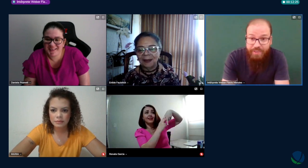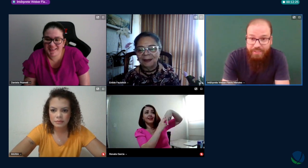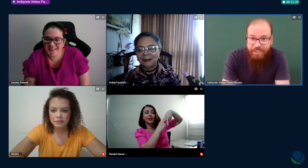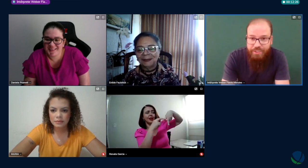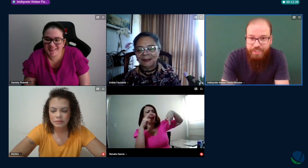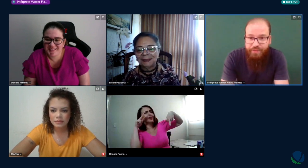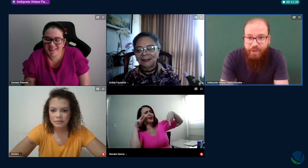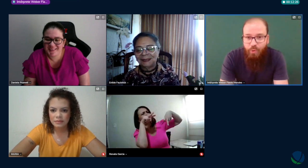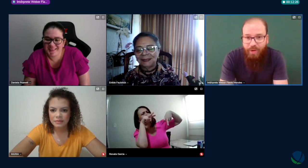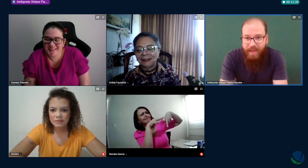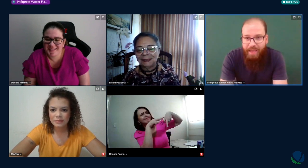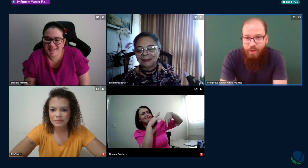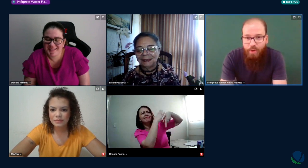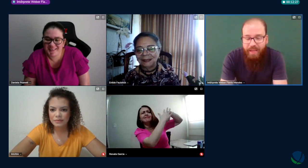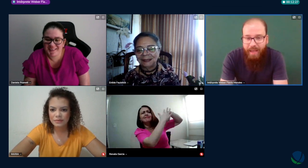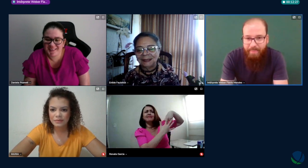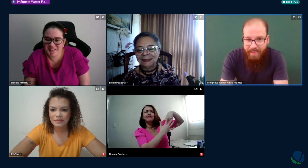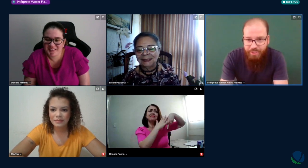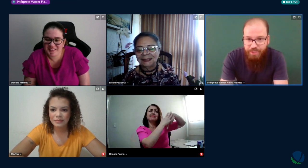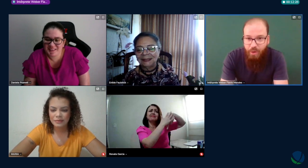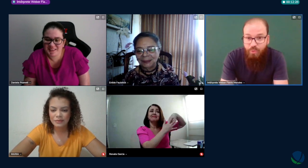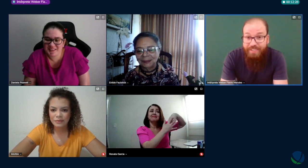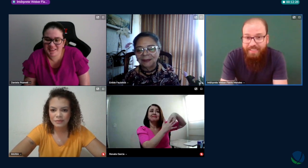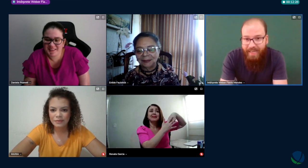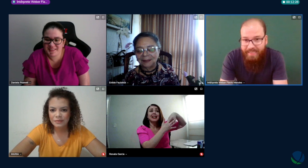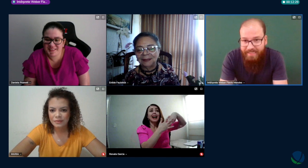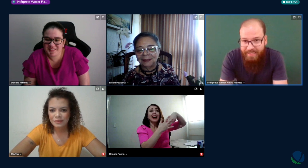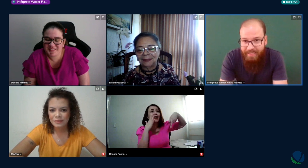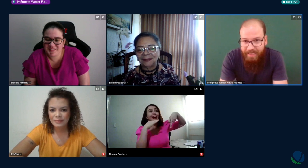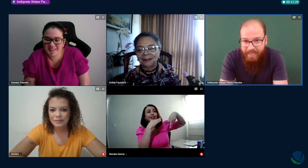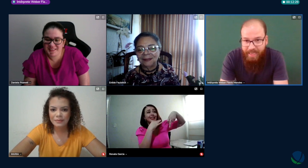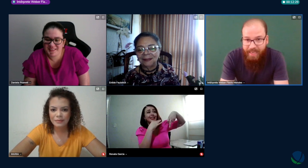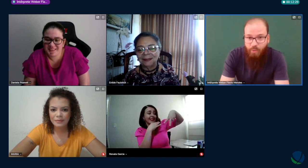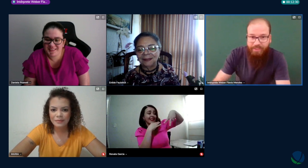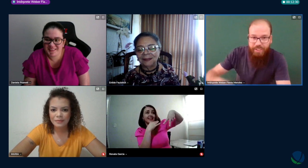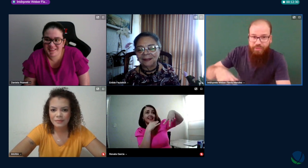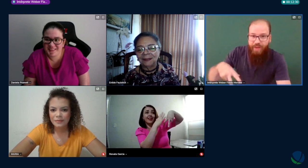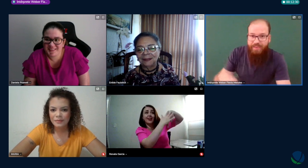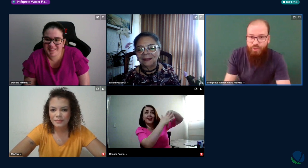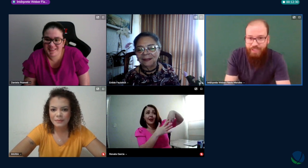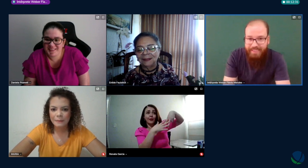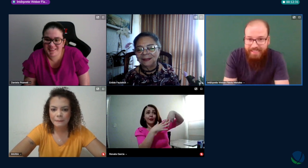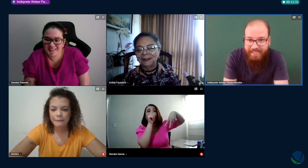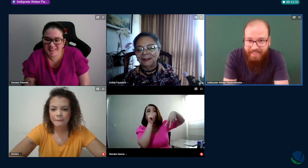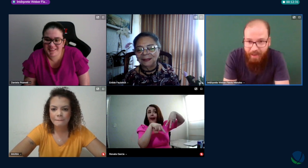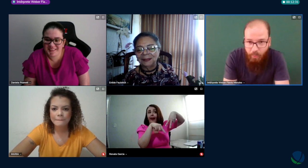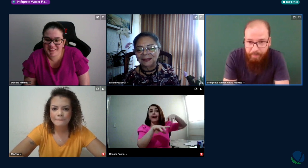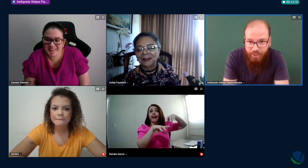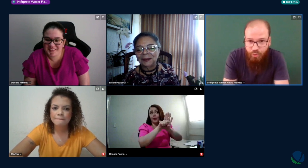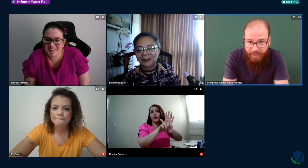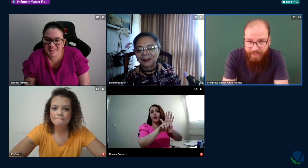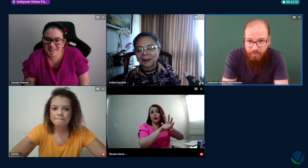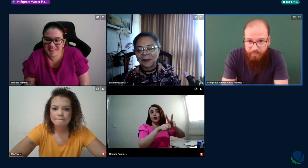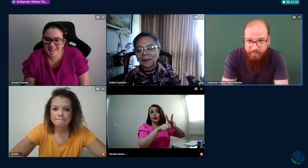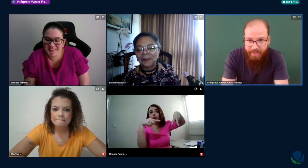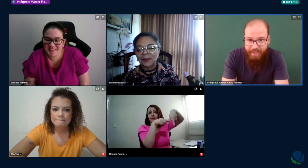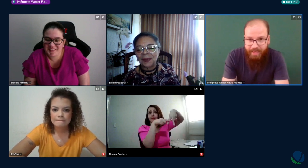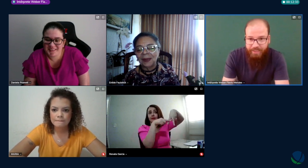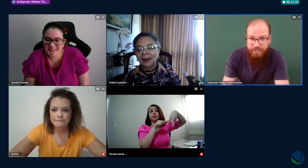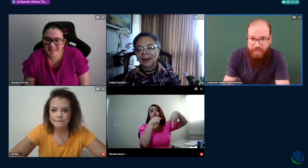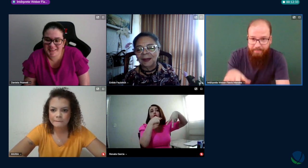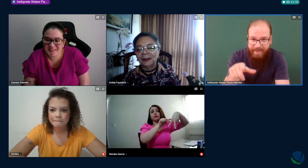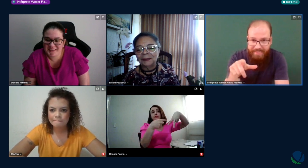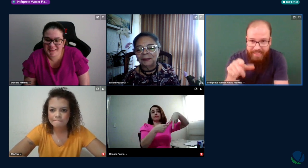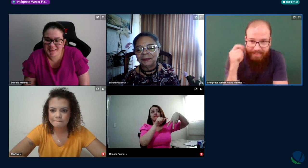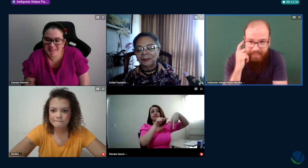é difícil a gente desvincular iconicamente de alguns sinais. E quando a gente utiliza esse sinal para joelho,